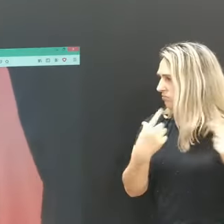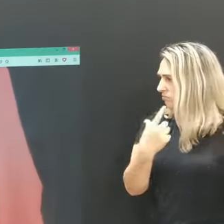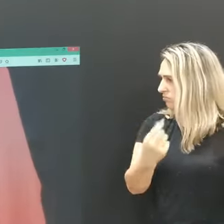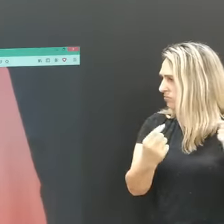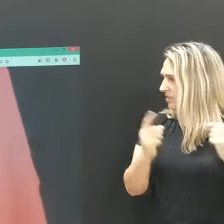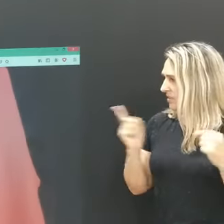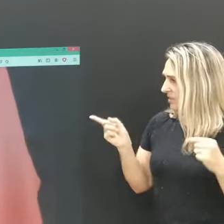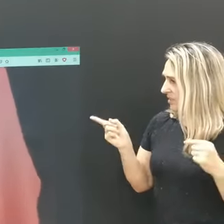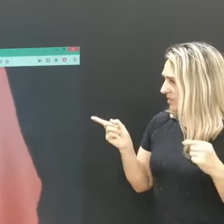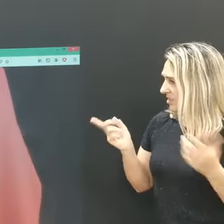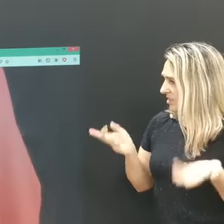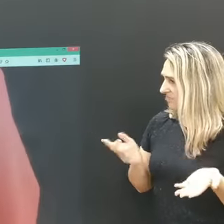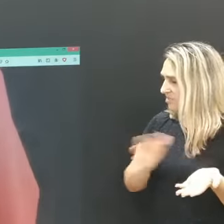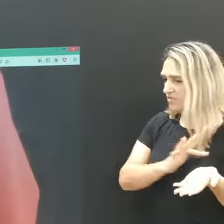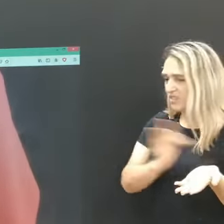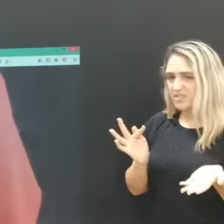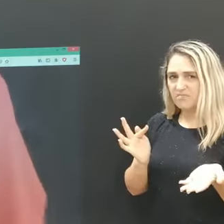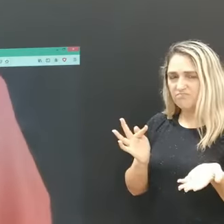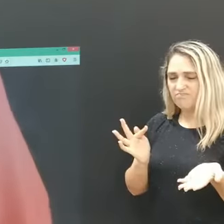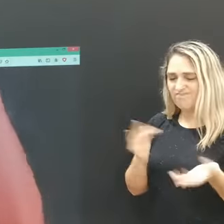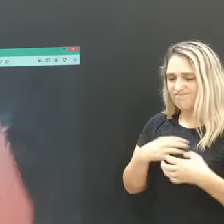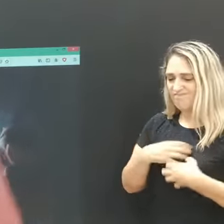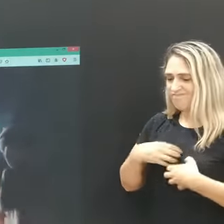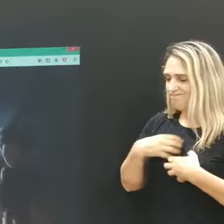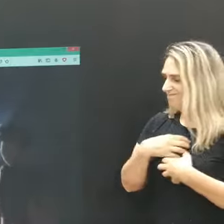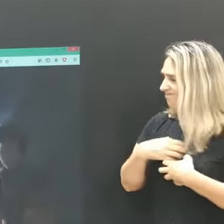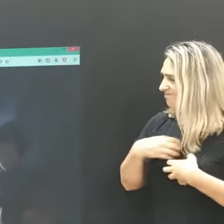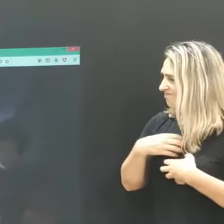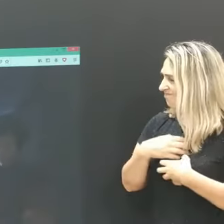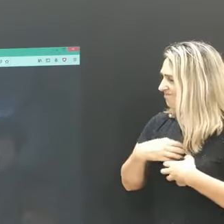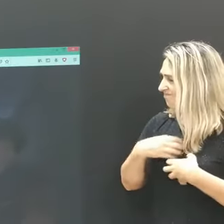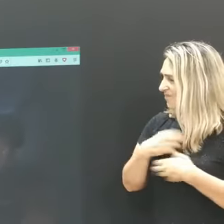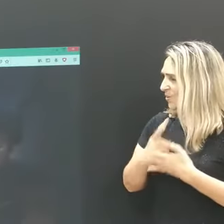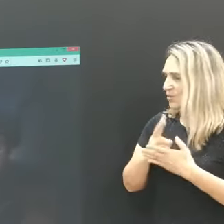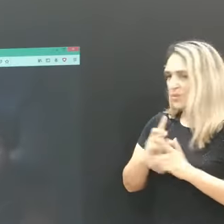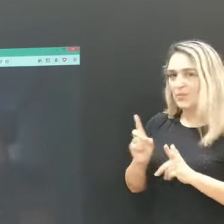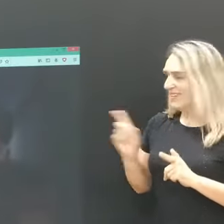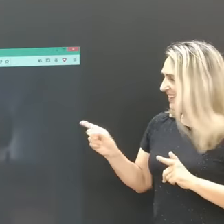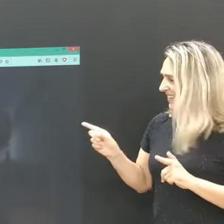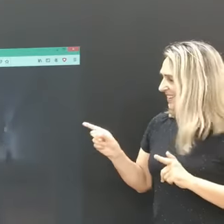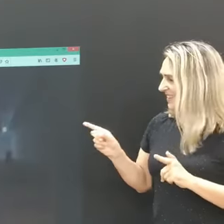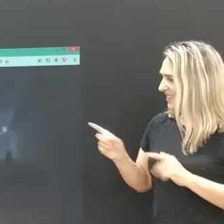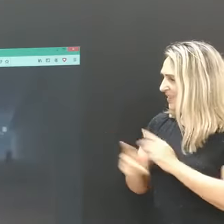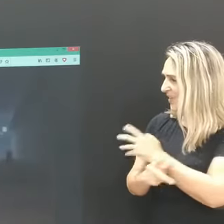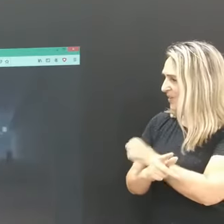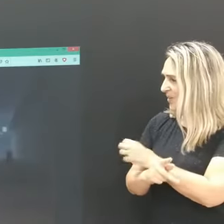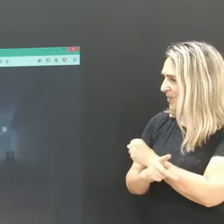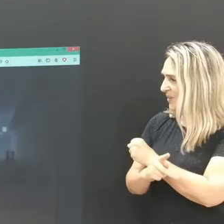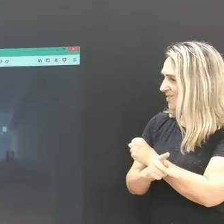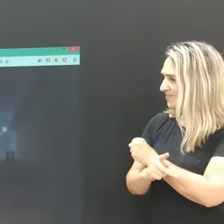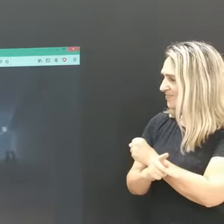Depois que o fariseu terminou a oração dele, ele se retirou do templo, tanto angustiado. Mas nós percebemos o que?